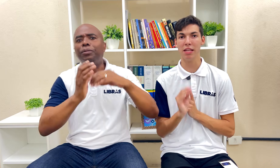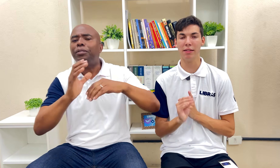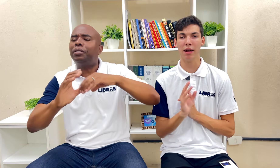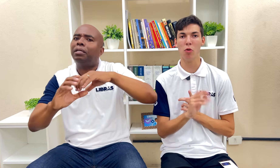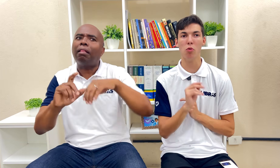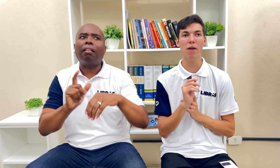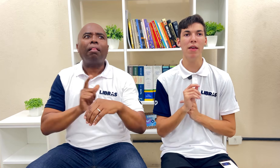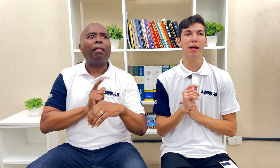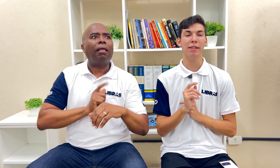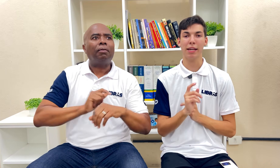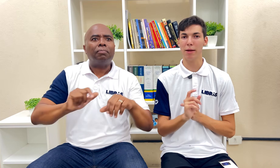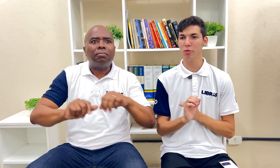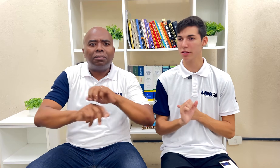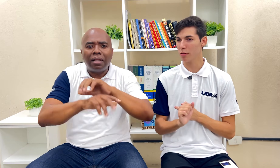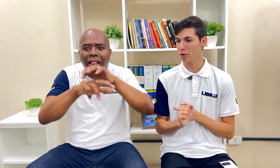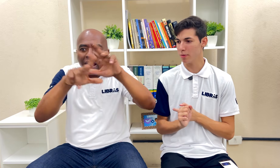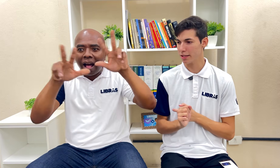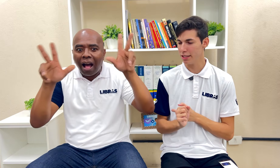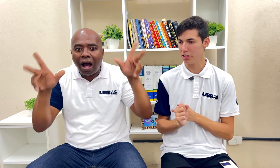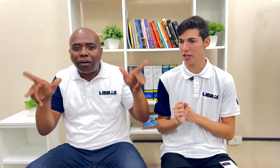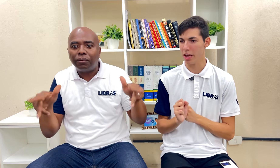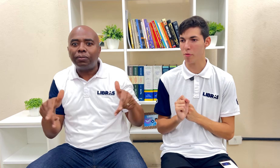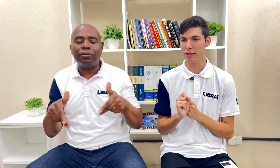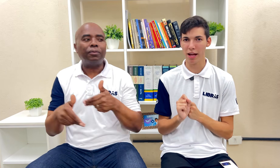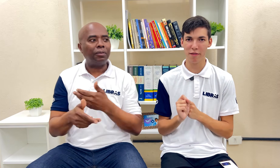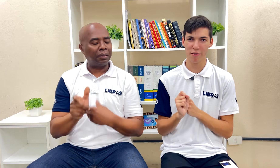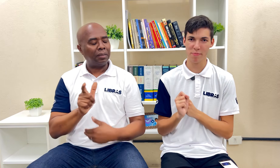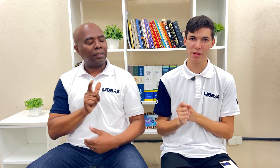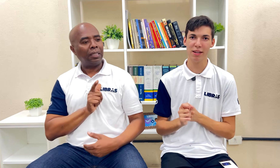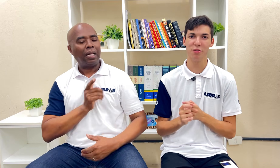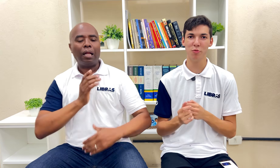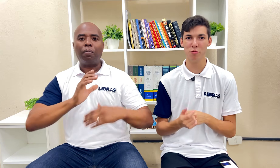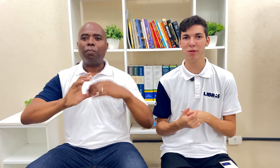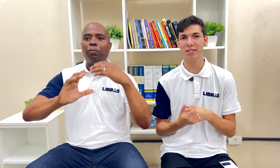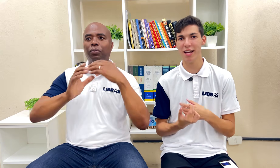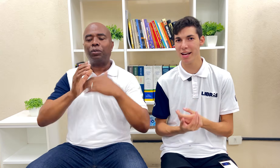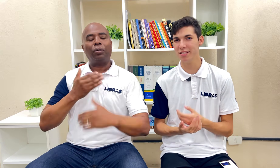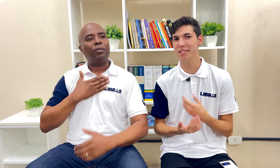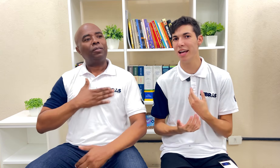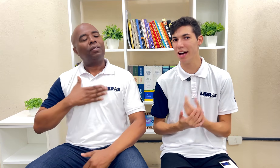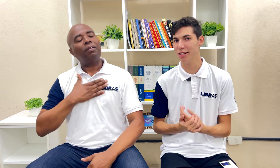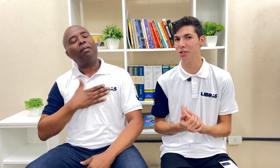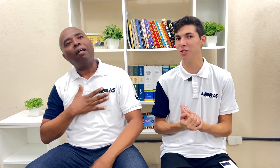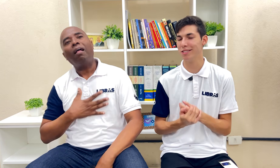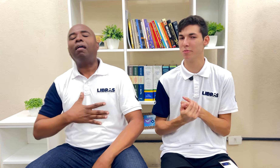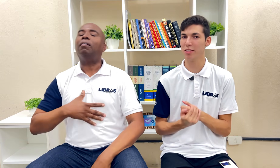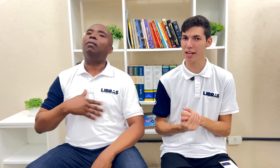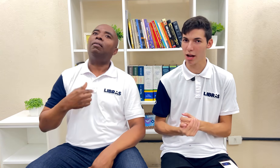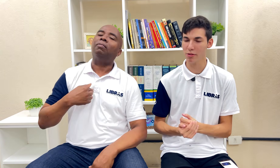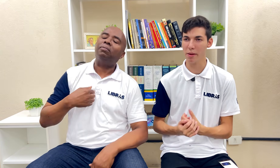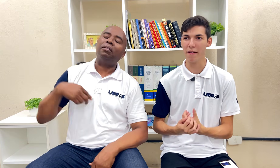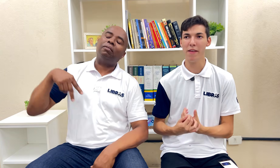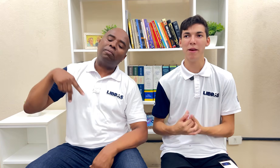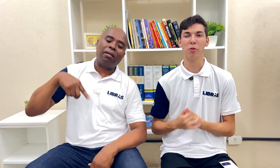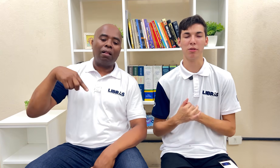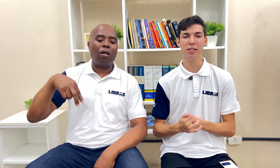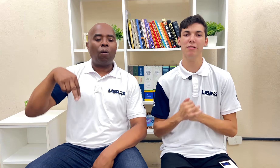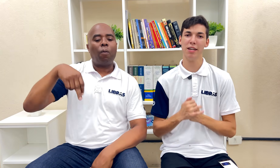tá na rua. Tem aquela música que eu gosto bastante, Eu Andava Pelas Ruas da Cidade, essa música é legal também. Procurando essa